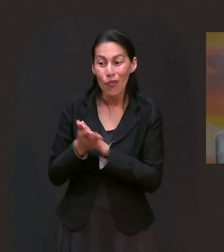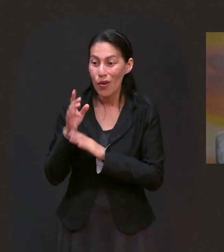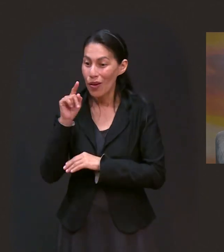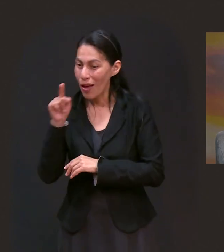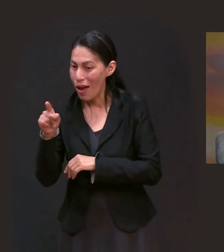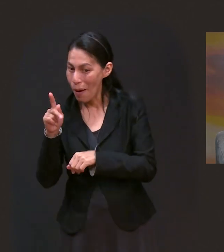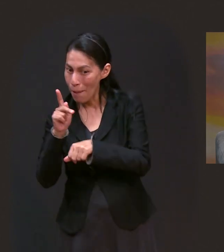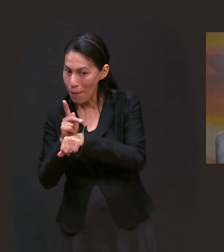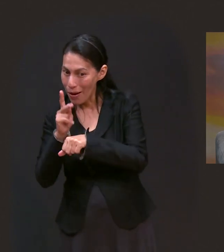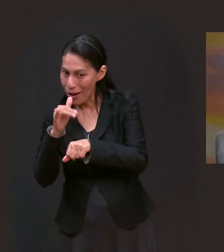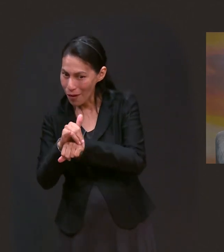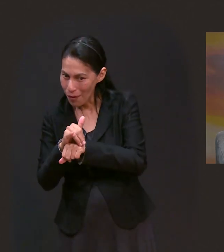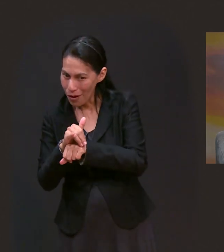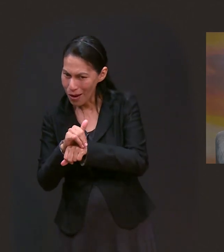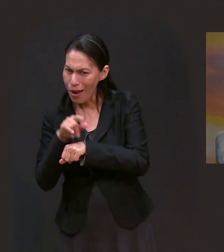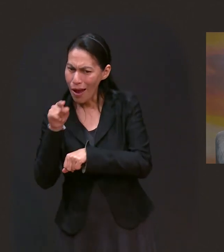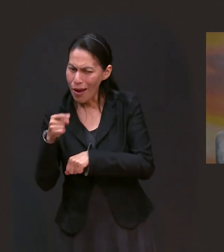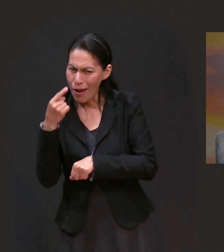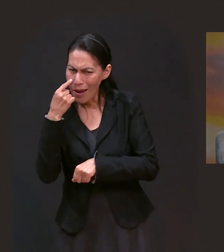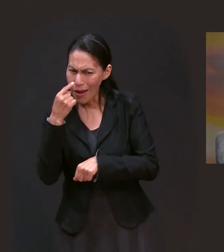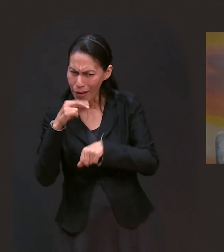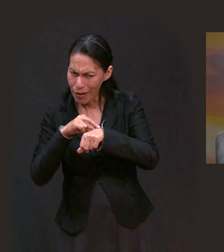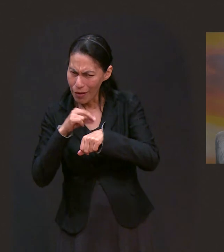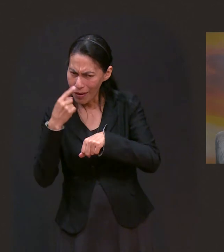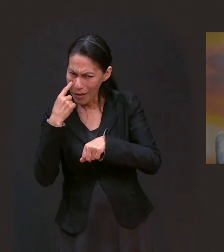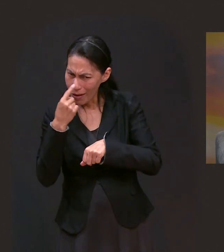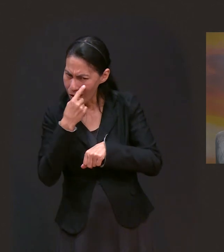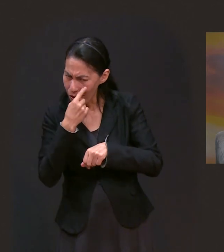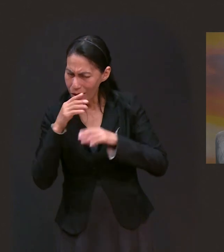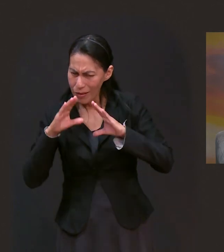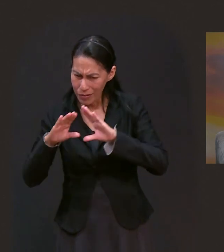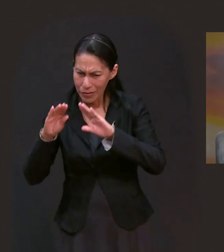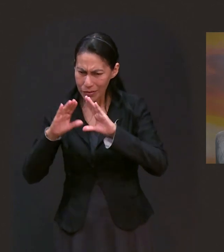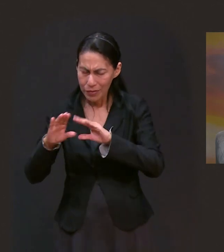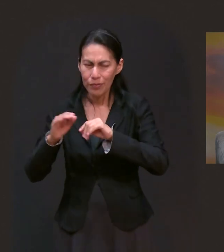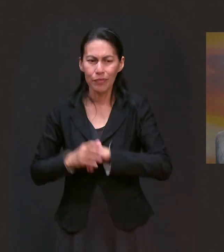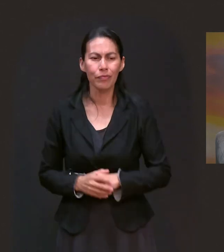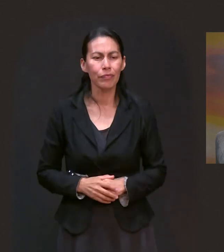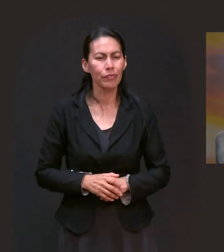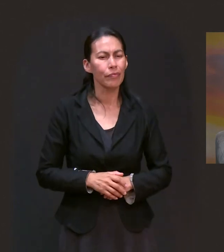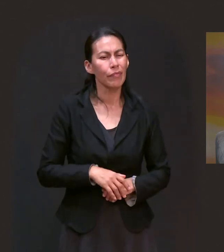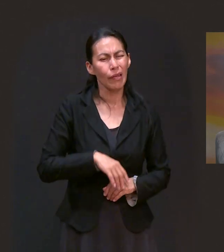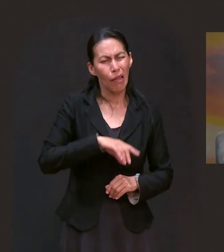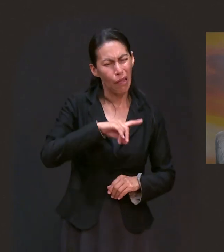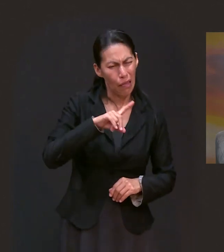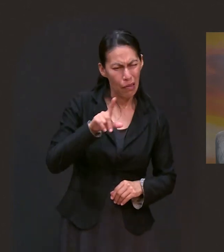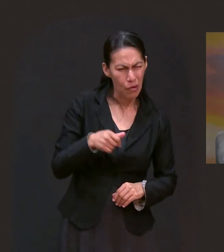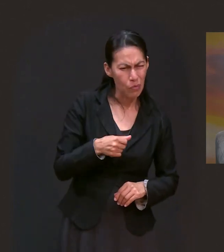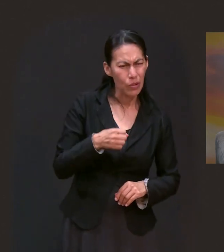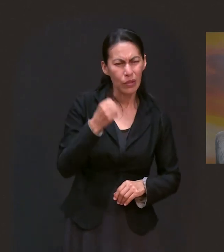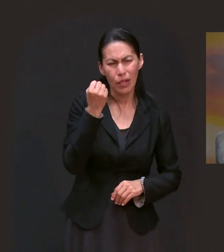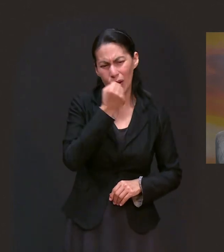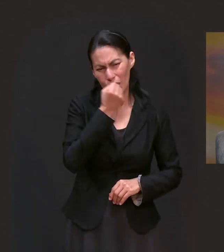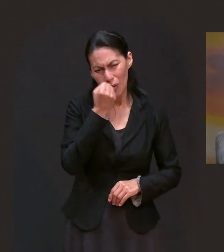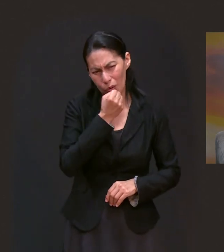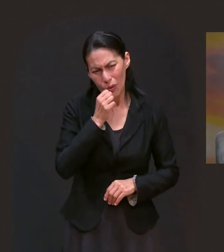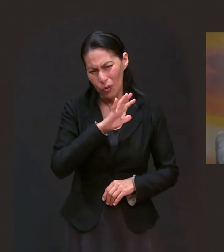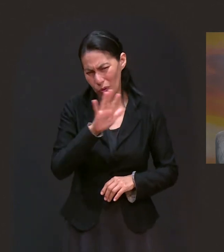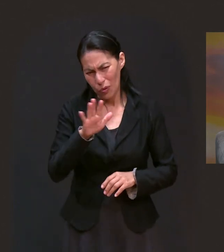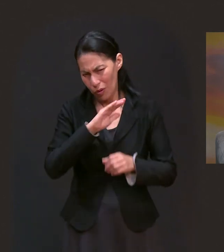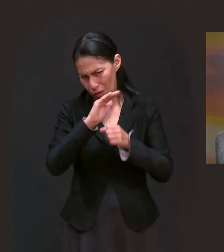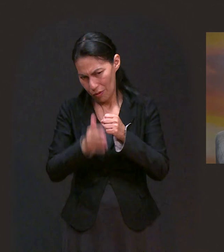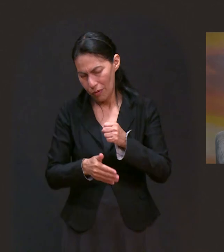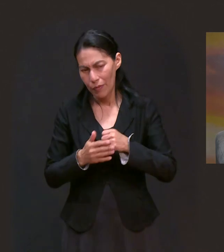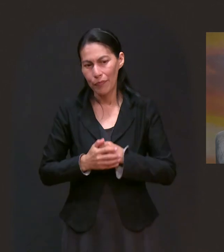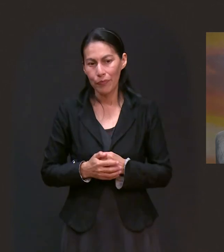hacer oftalmología y yo dije bueno ya después claramente del lo que fue el